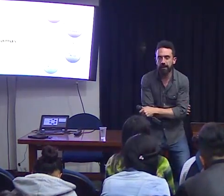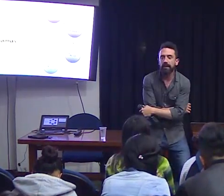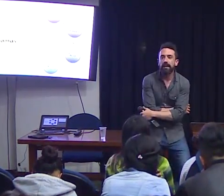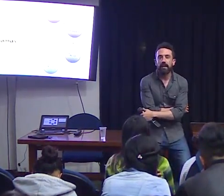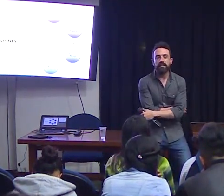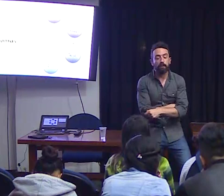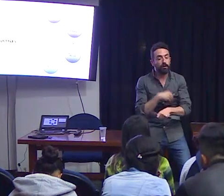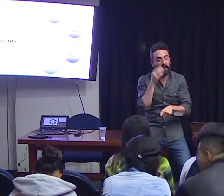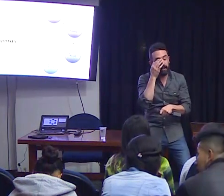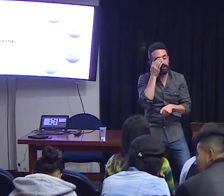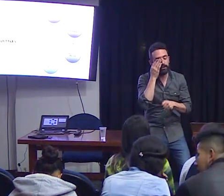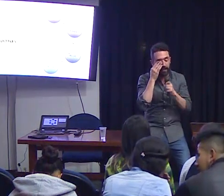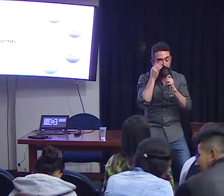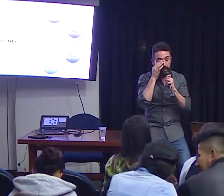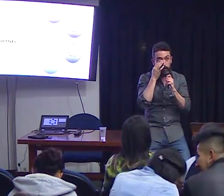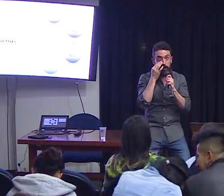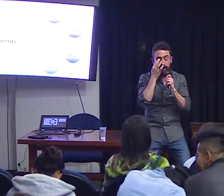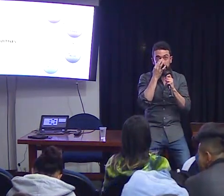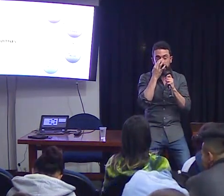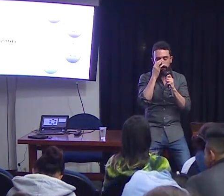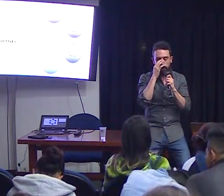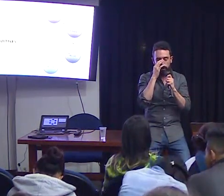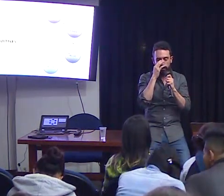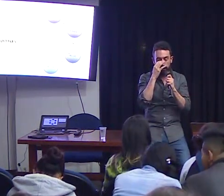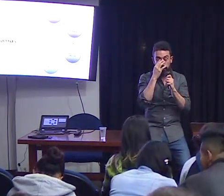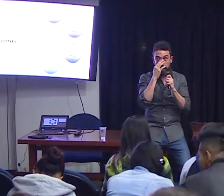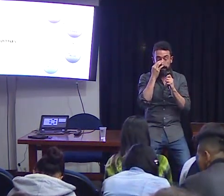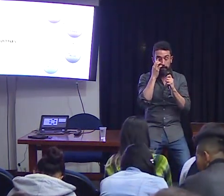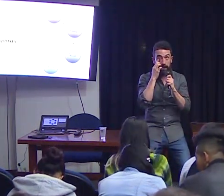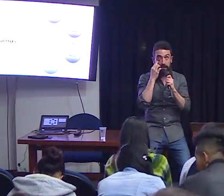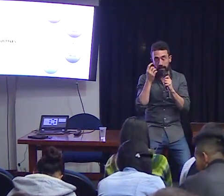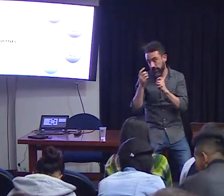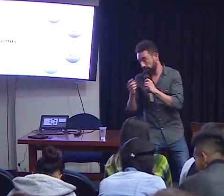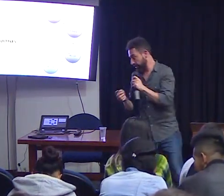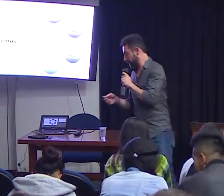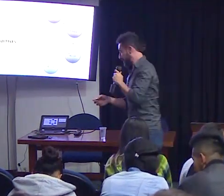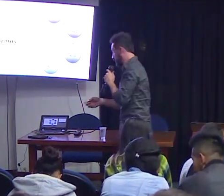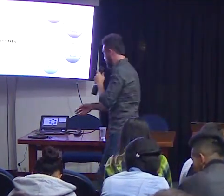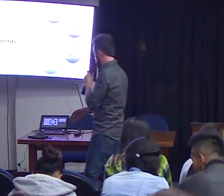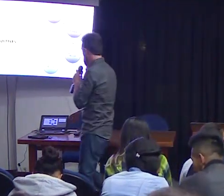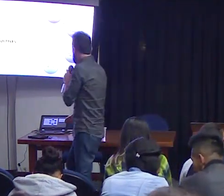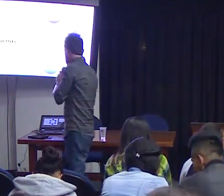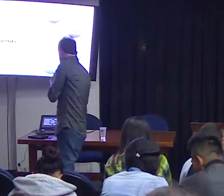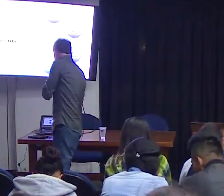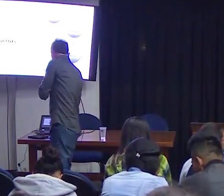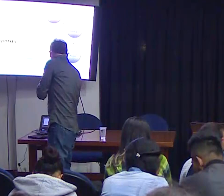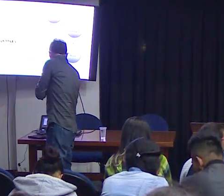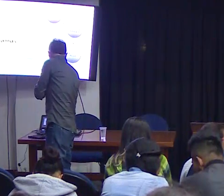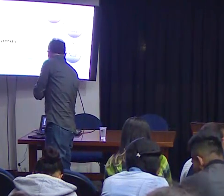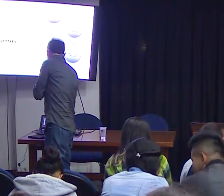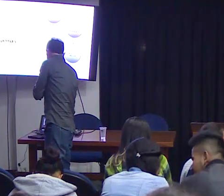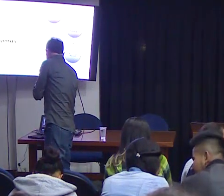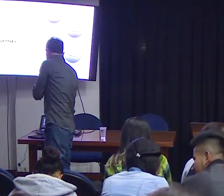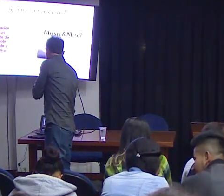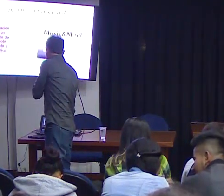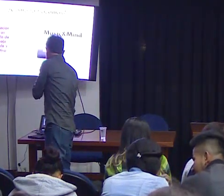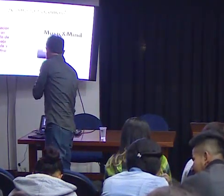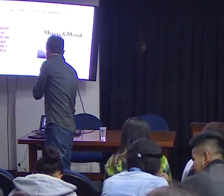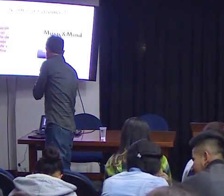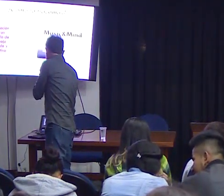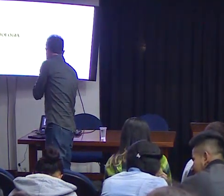aquí estamos en redes soci en Facebook estamos como music and Mind así como está eh aquí al